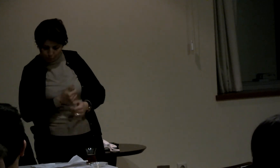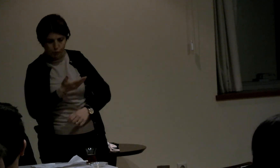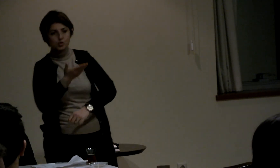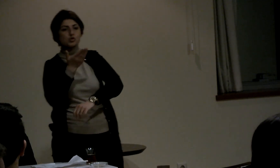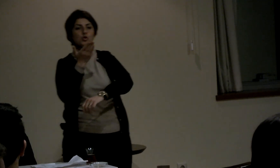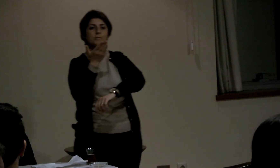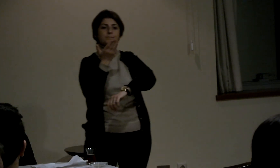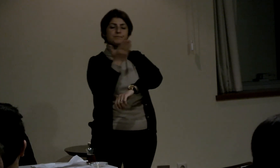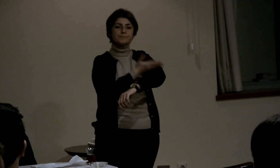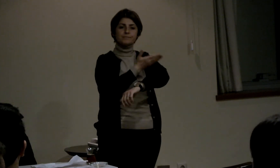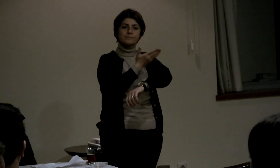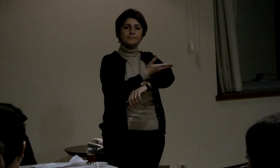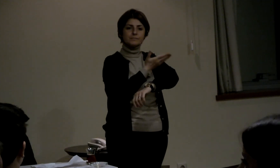Otobüs,